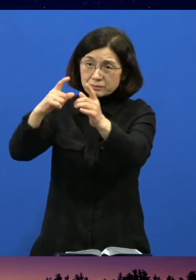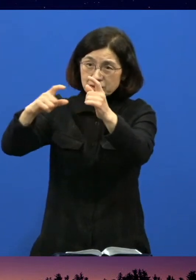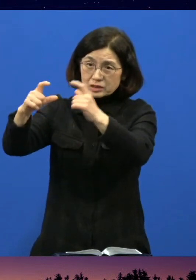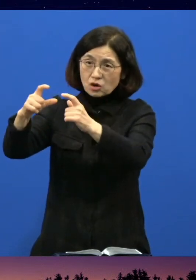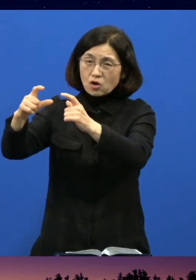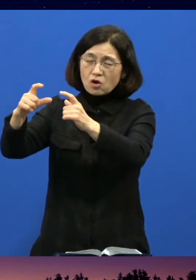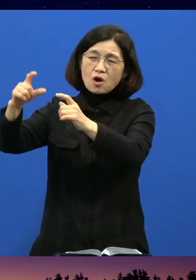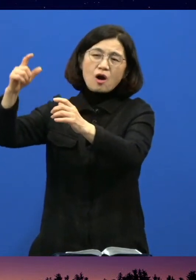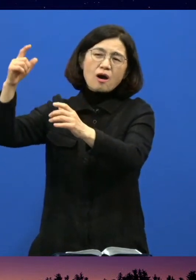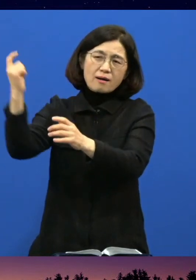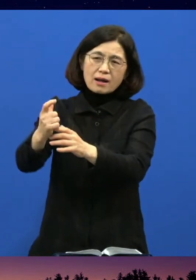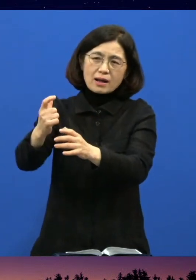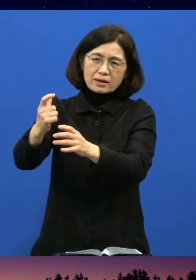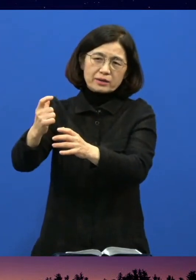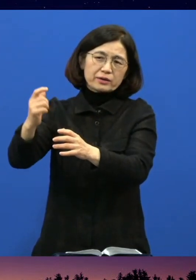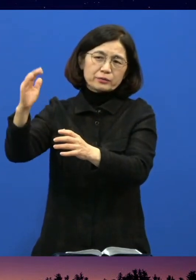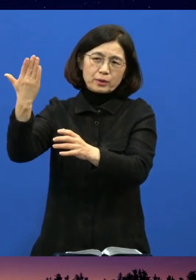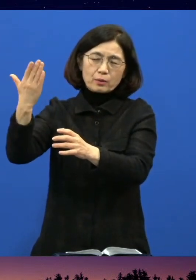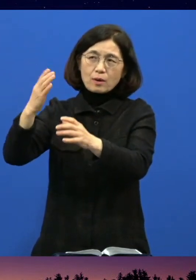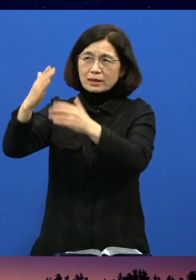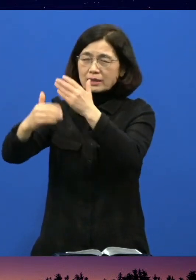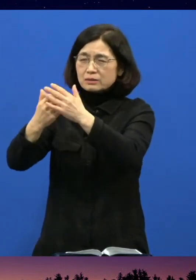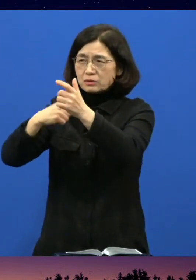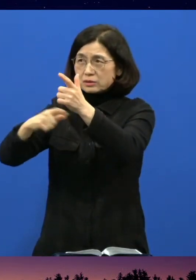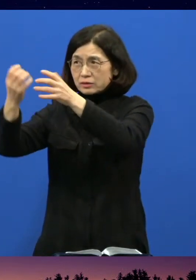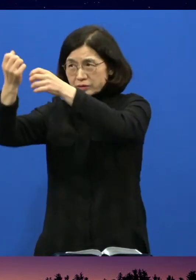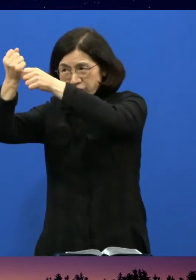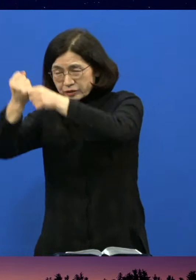거예요. 신뢰가 없으면 기다릴 수 없는